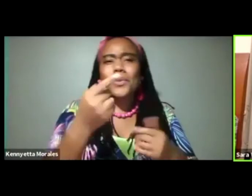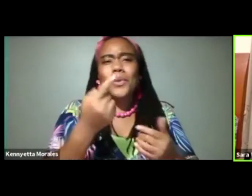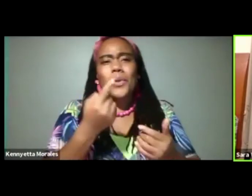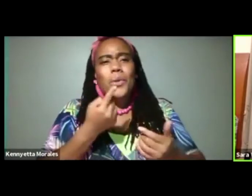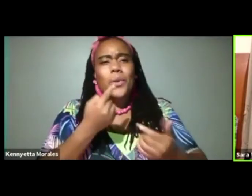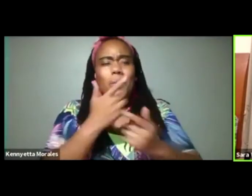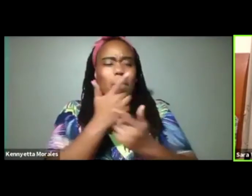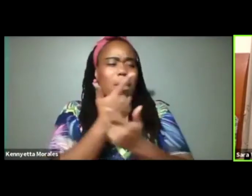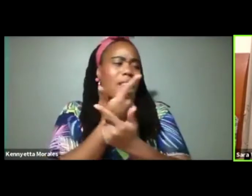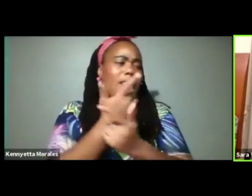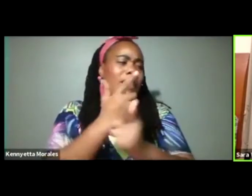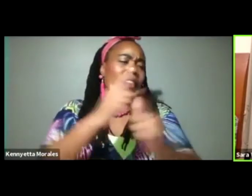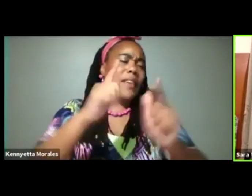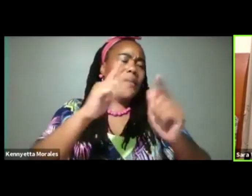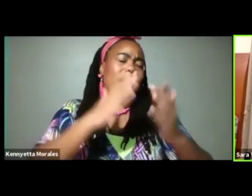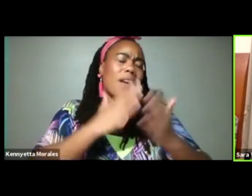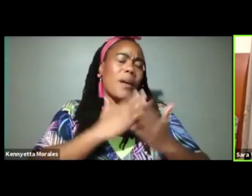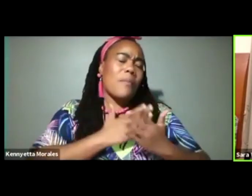liberándonos uno al